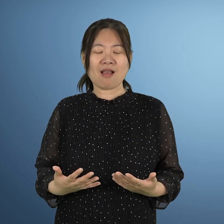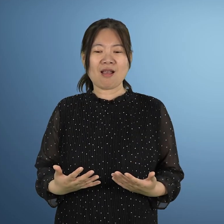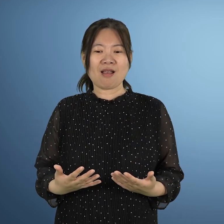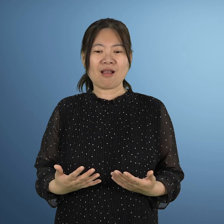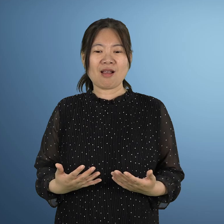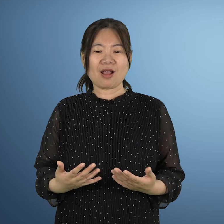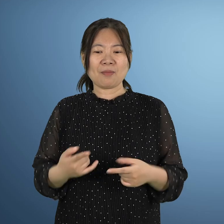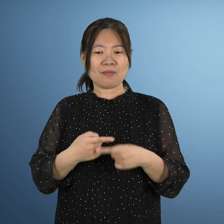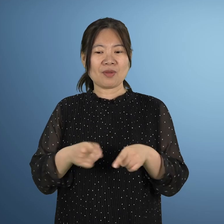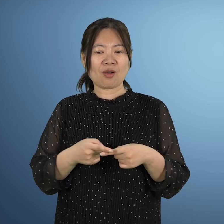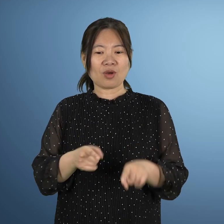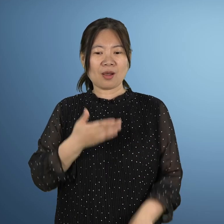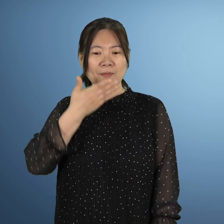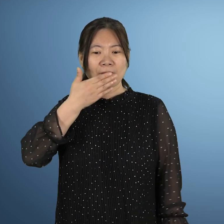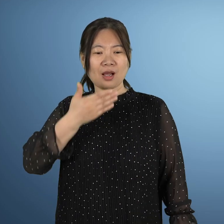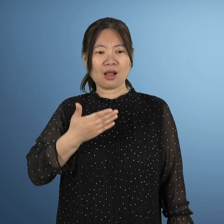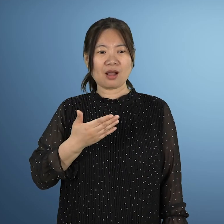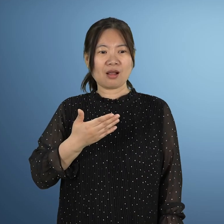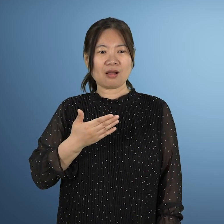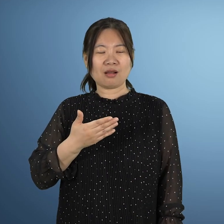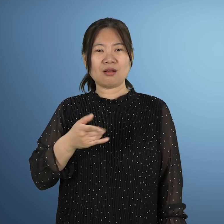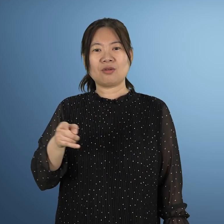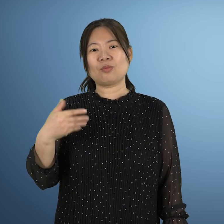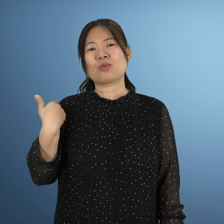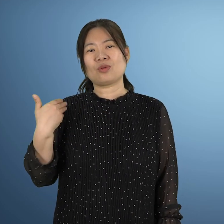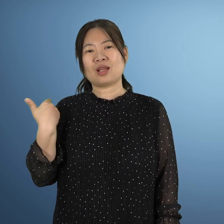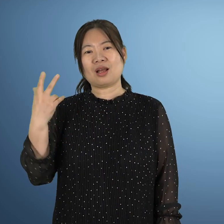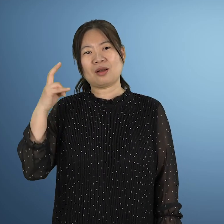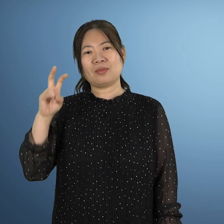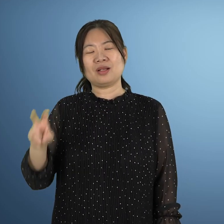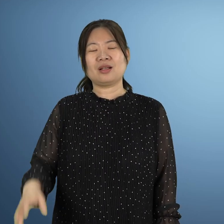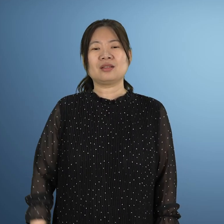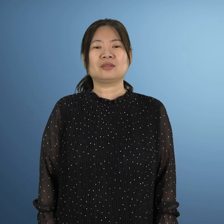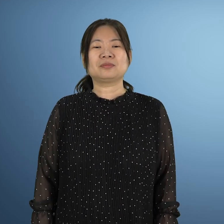수 있겠어요? 모르는 거예요.